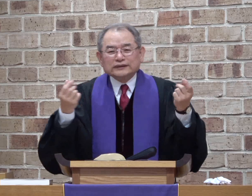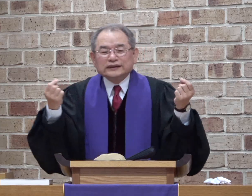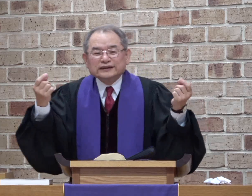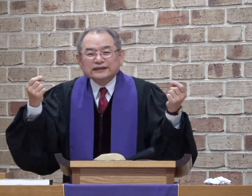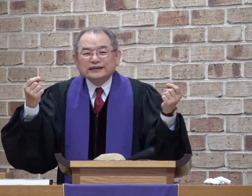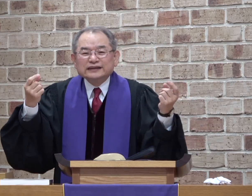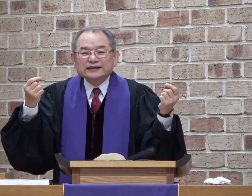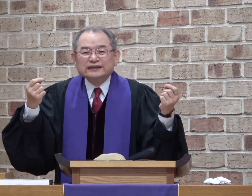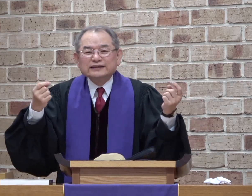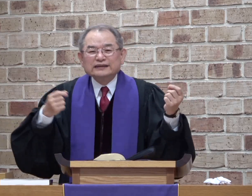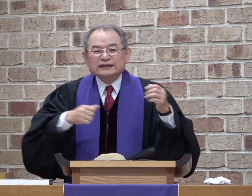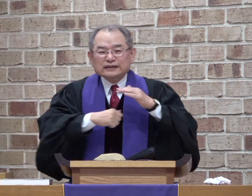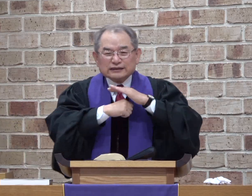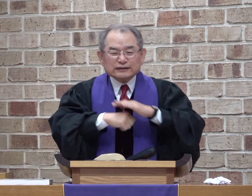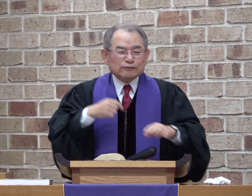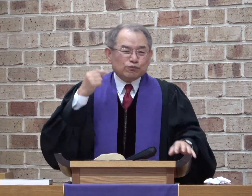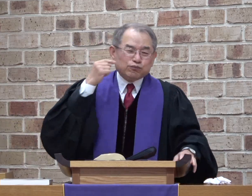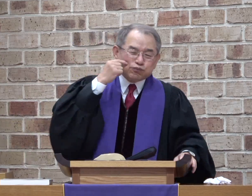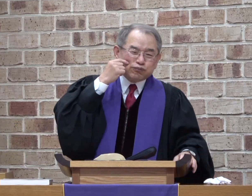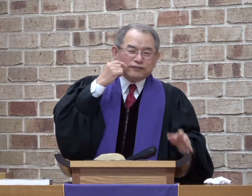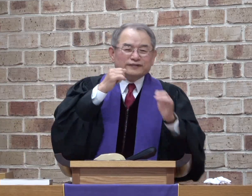그렇게 보내주셨습니다.